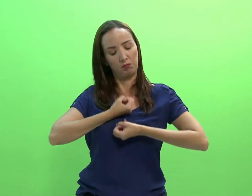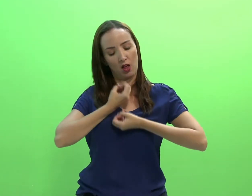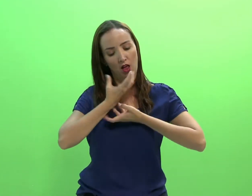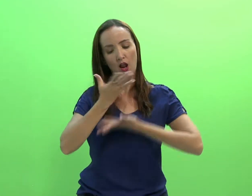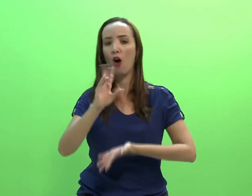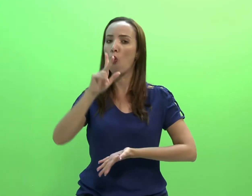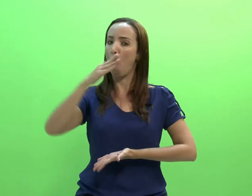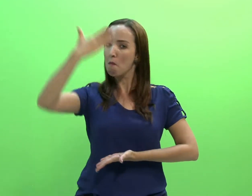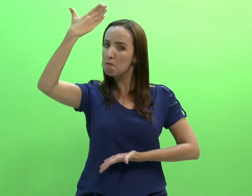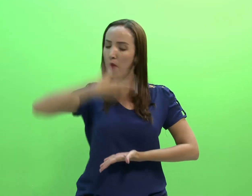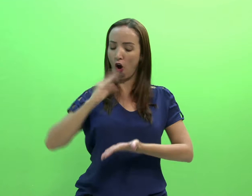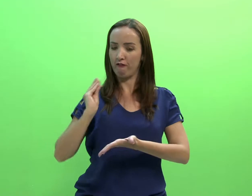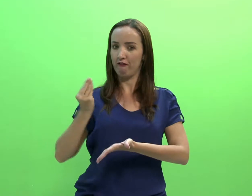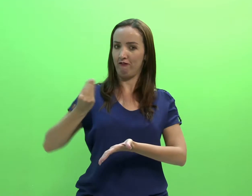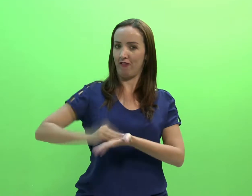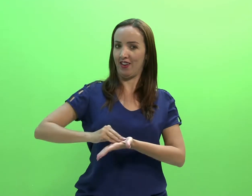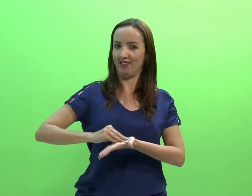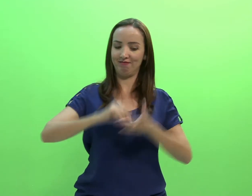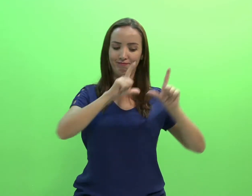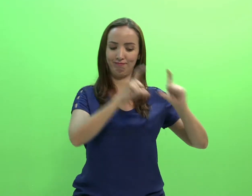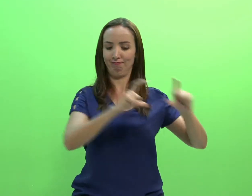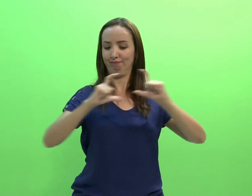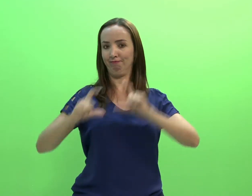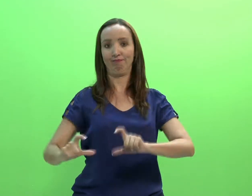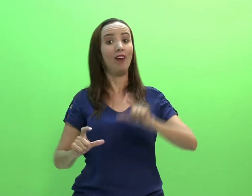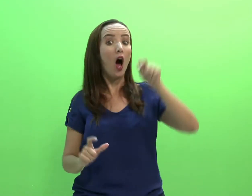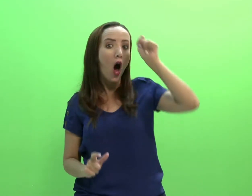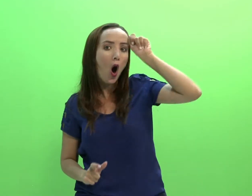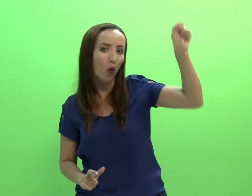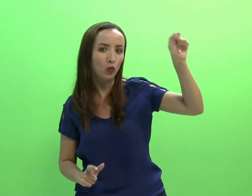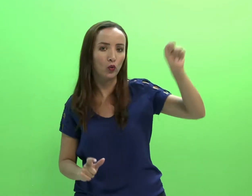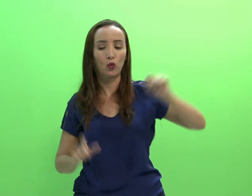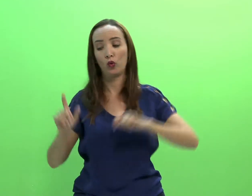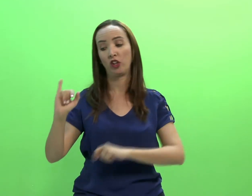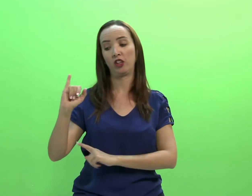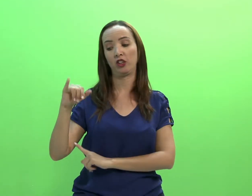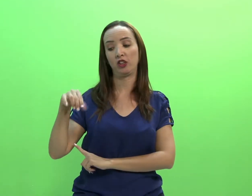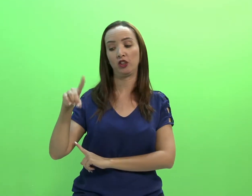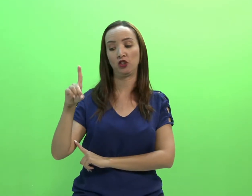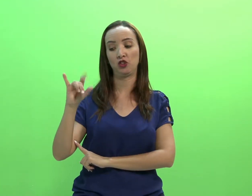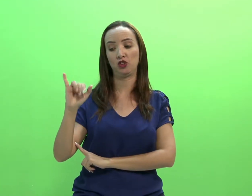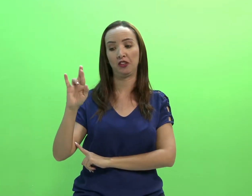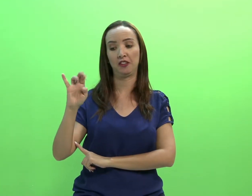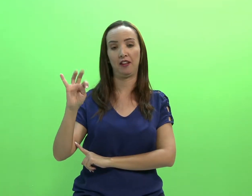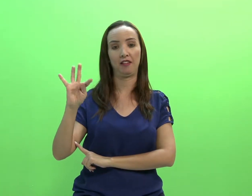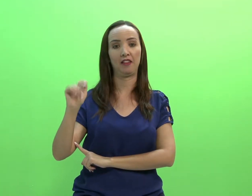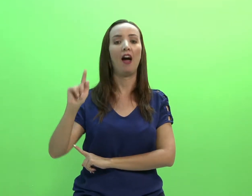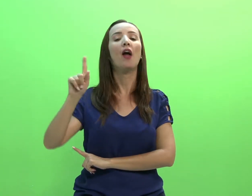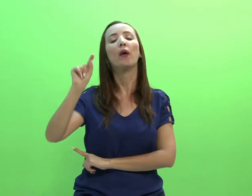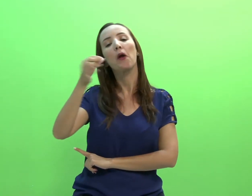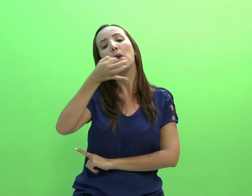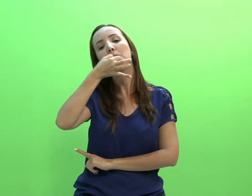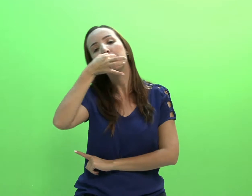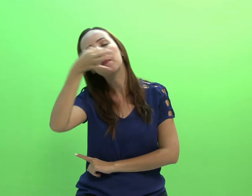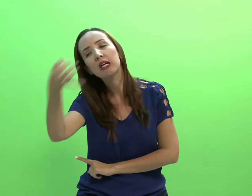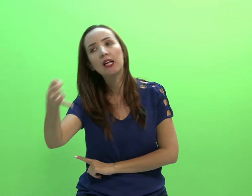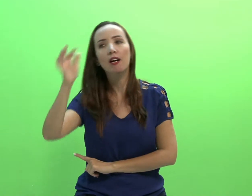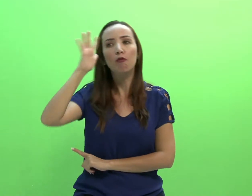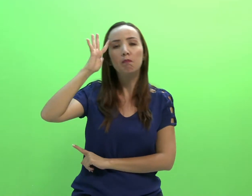Na direta, você coloca as palavras do autor. Na indireta, você coloca com